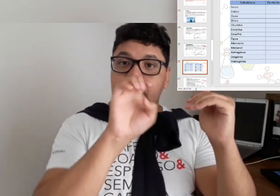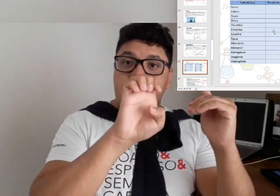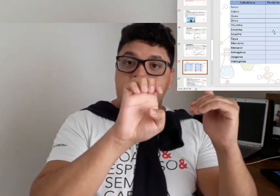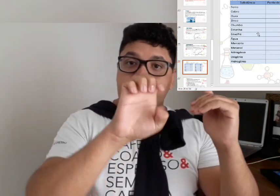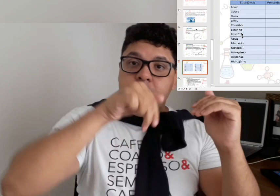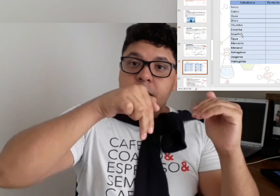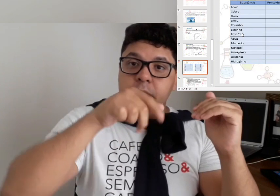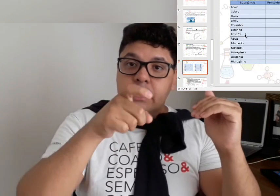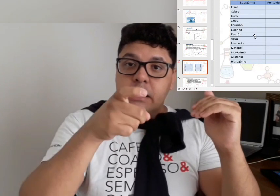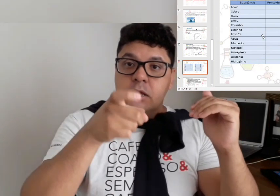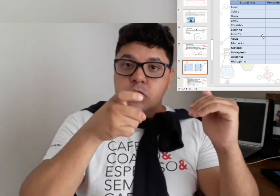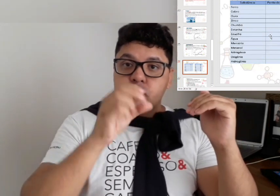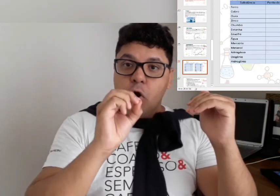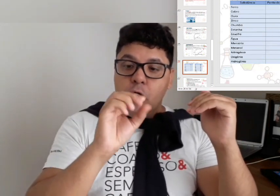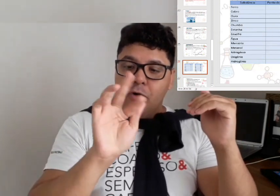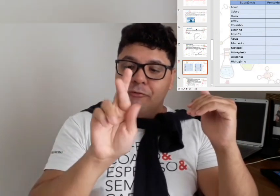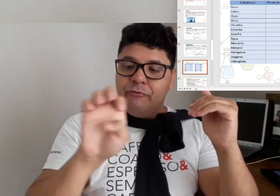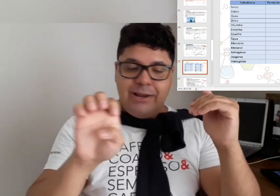no enxofre. Aqui, ó, enxofre, ó.